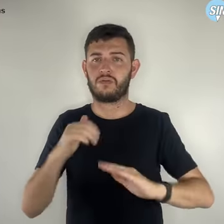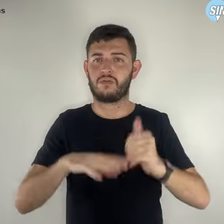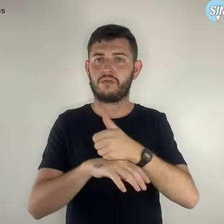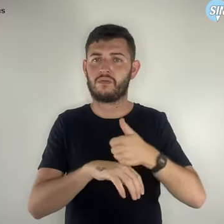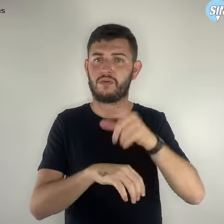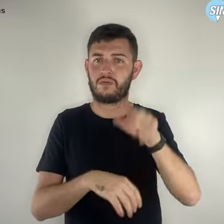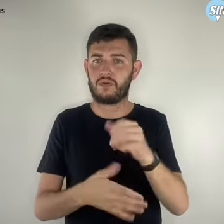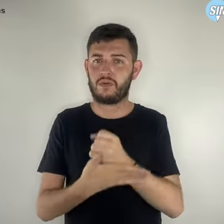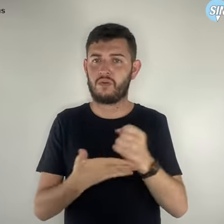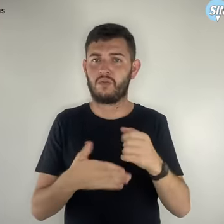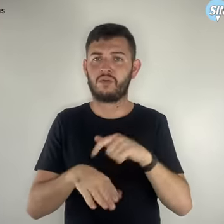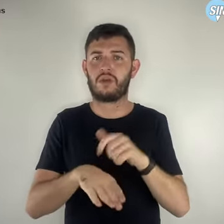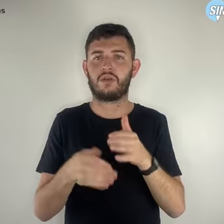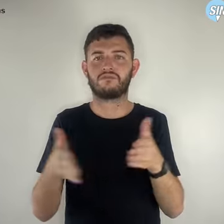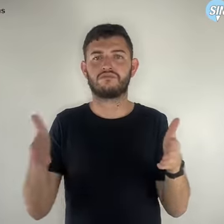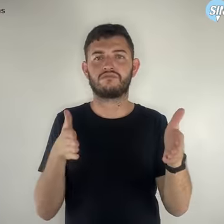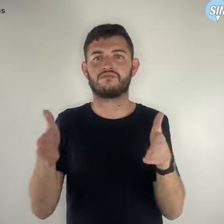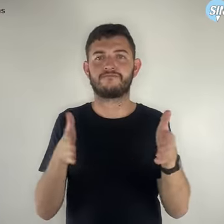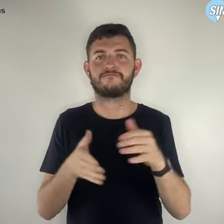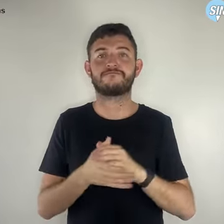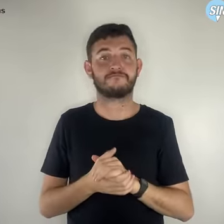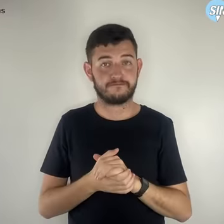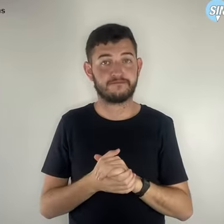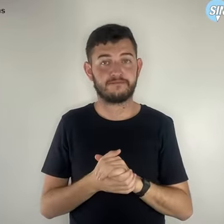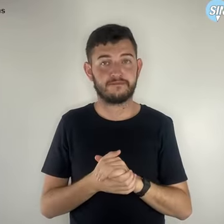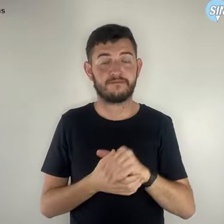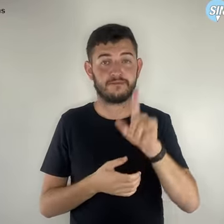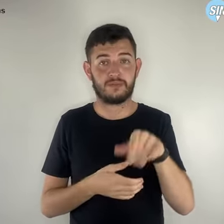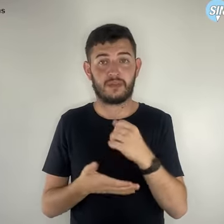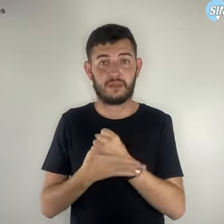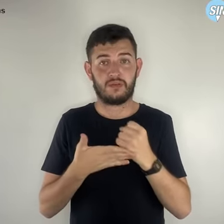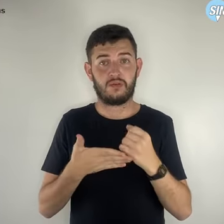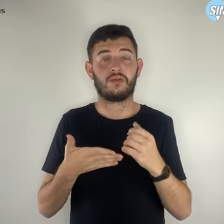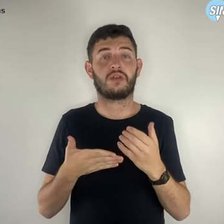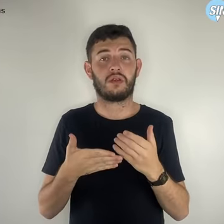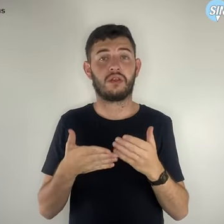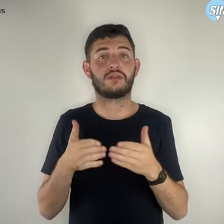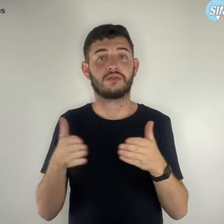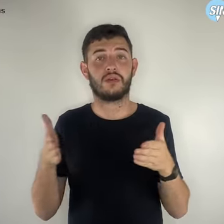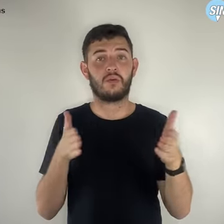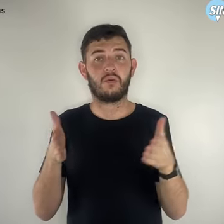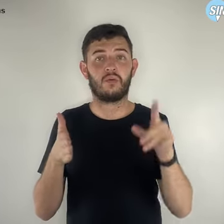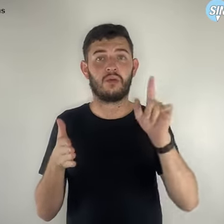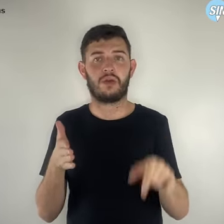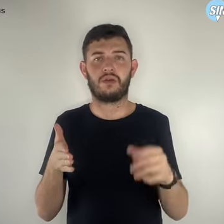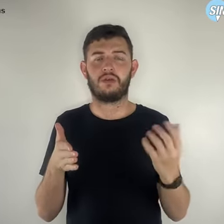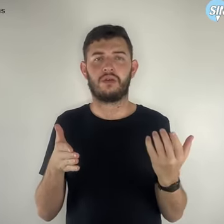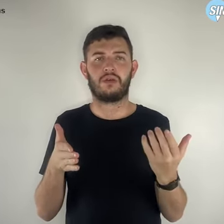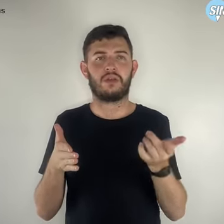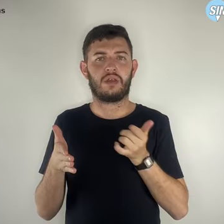exercício são contratados em regime temporário. Esse tipo de contratação cumpre papel